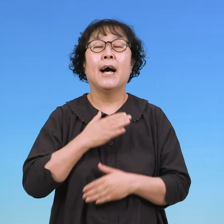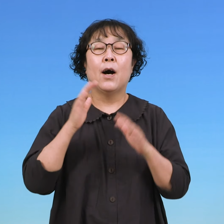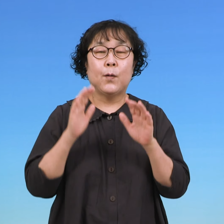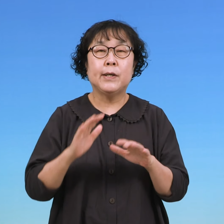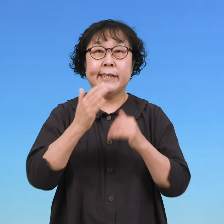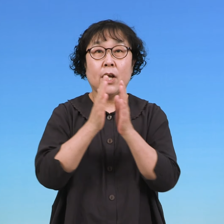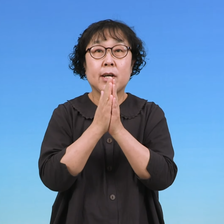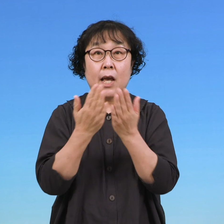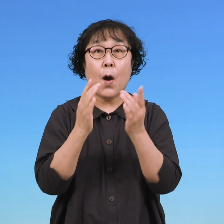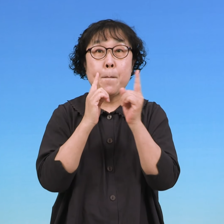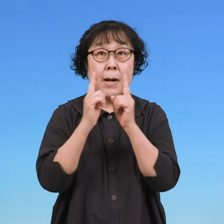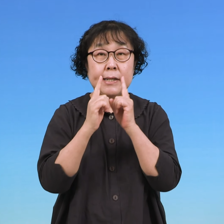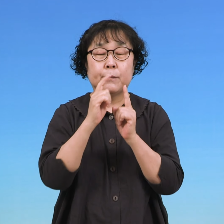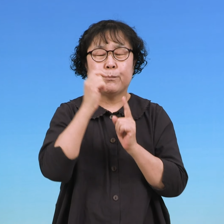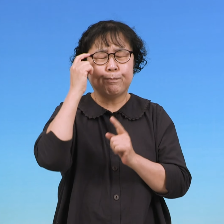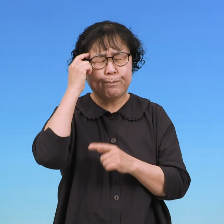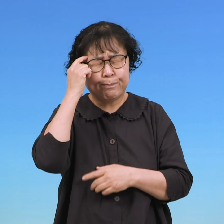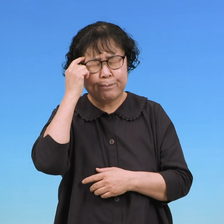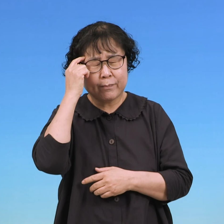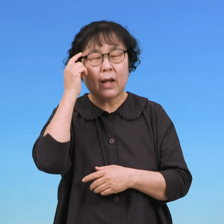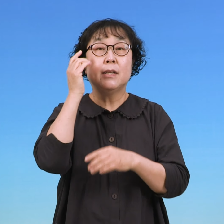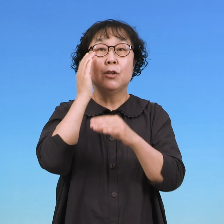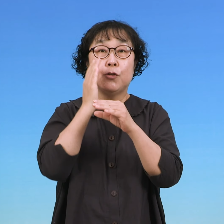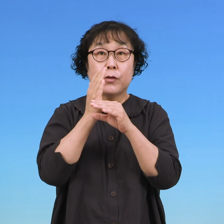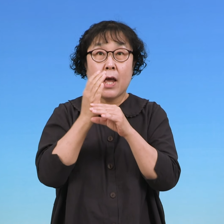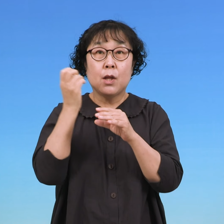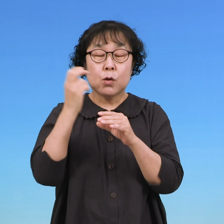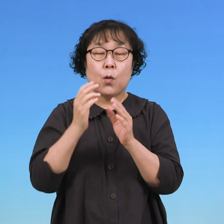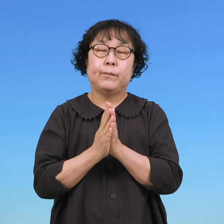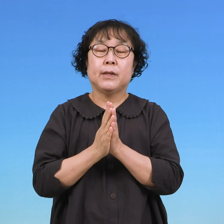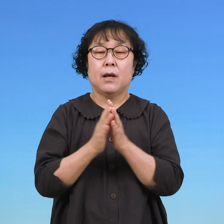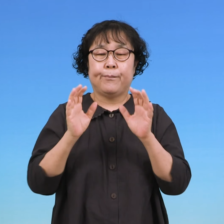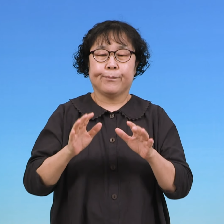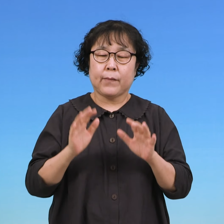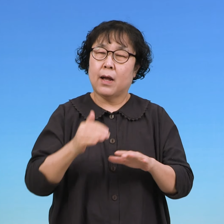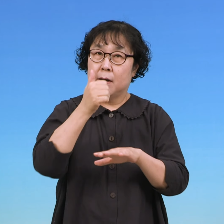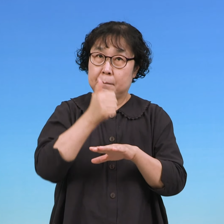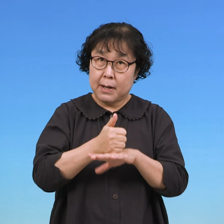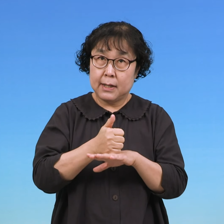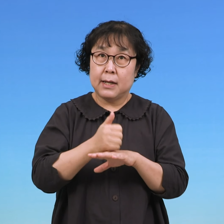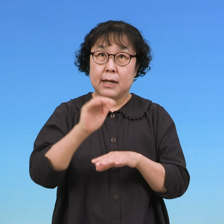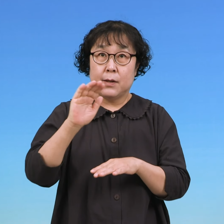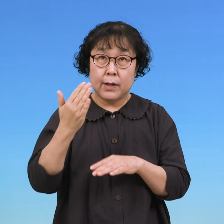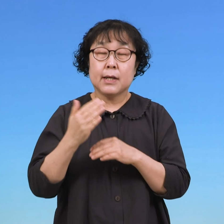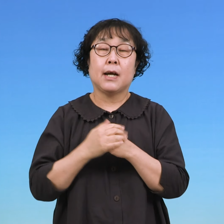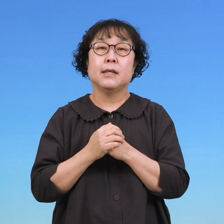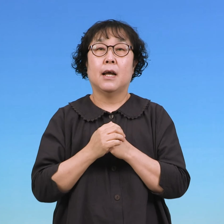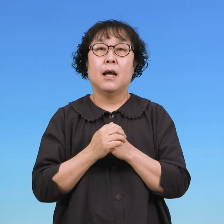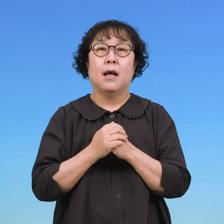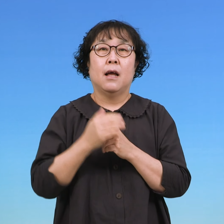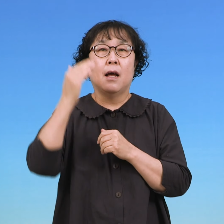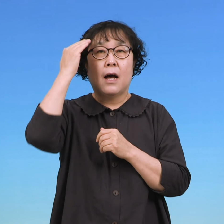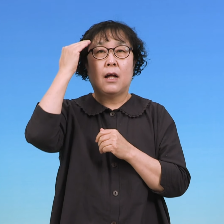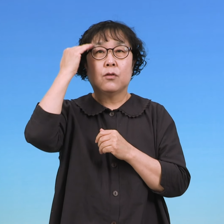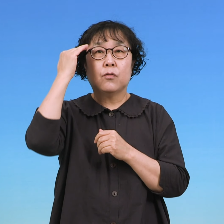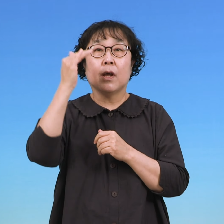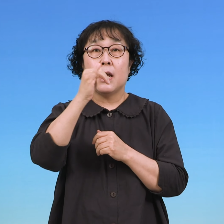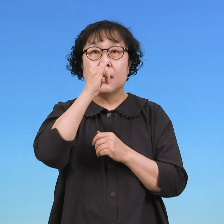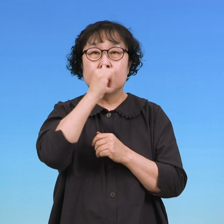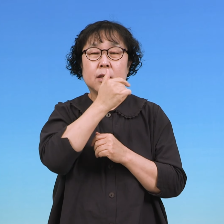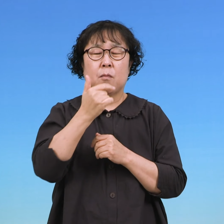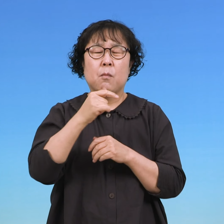제가 오늘 이 본문 말씀을 이제 묵상을 하다가 그리고 또 이제 연말이 되니까요. 한국에 있는 너무